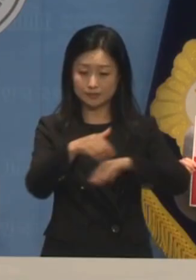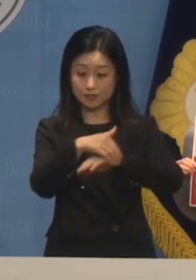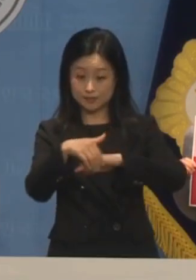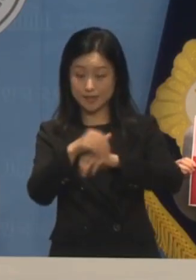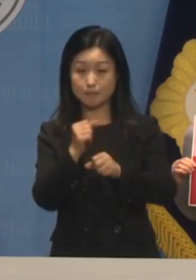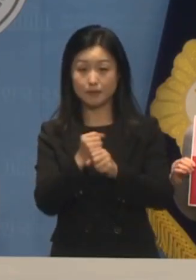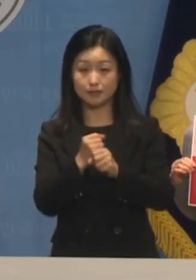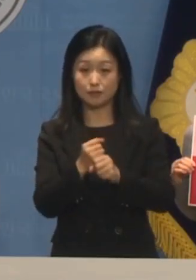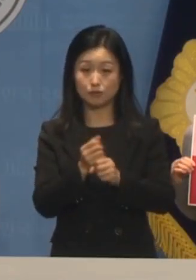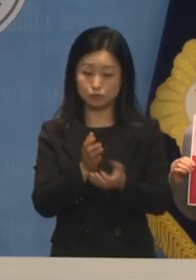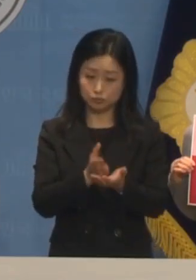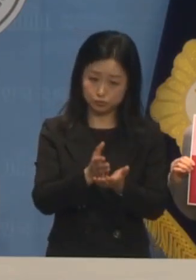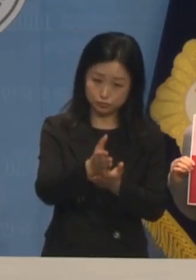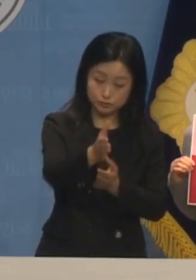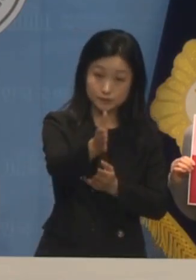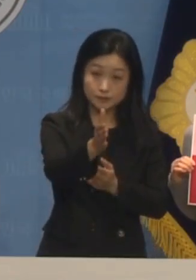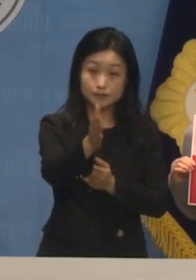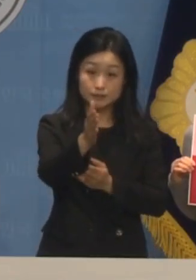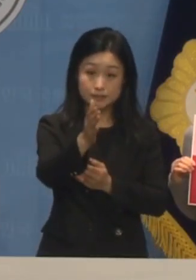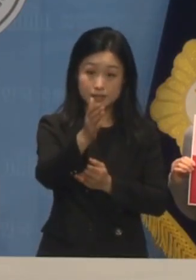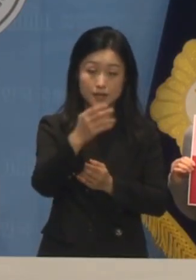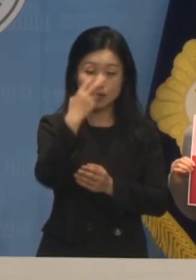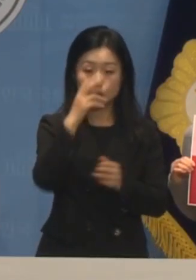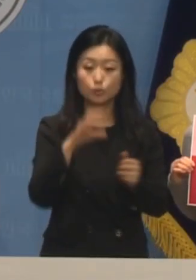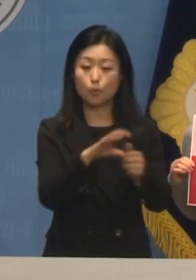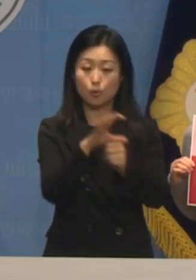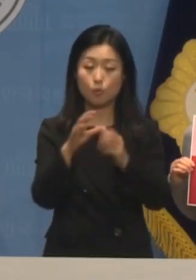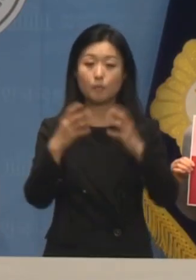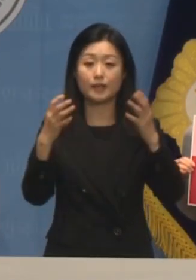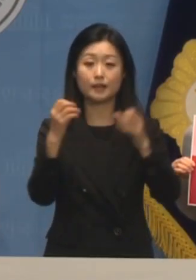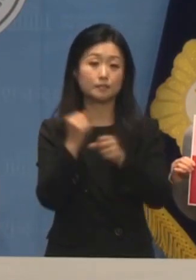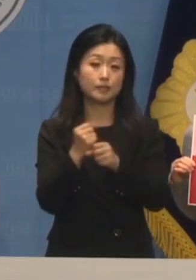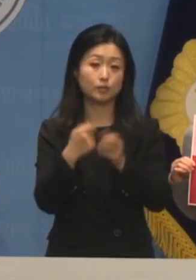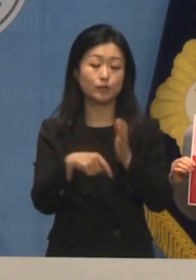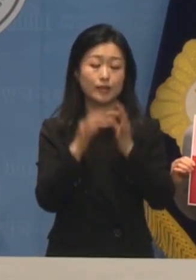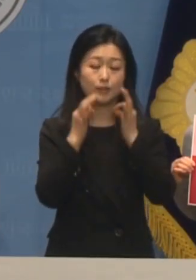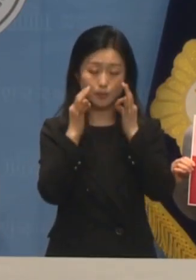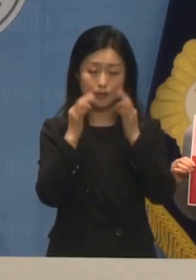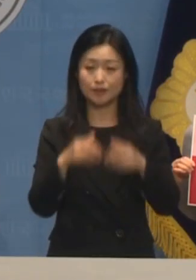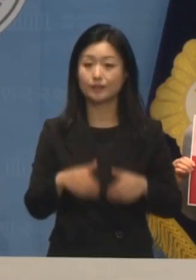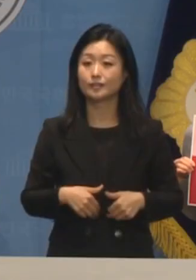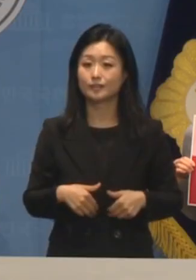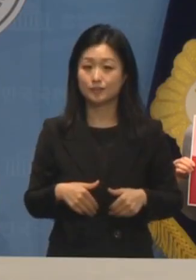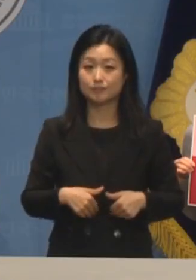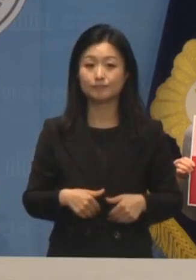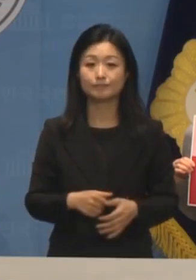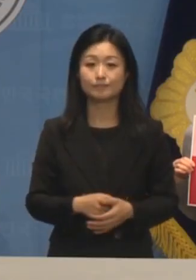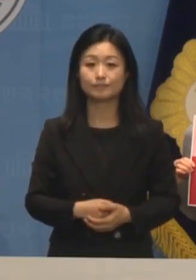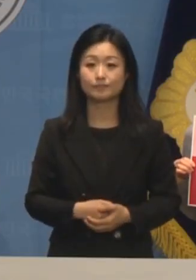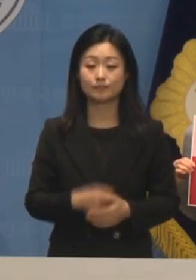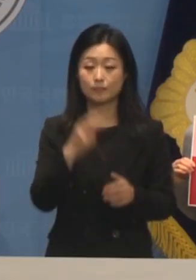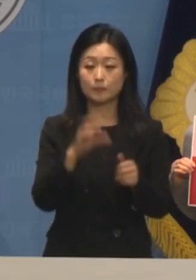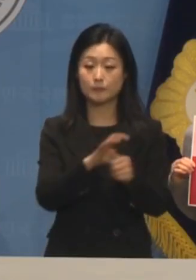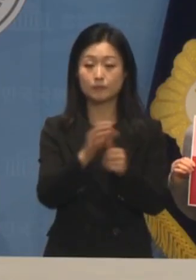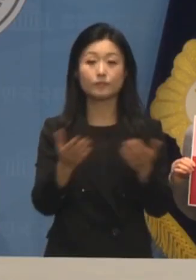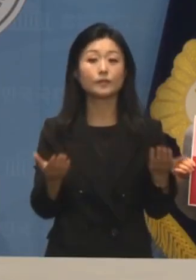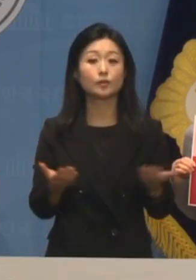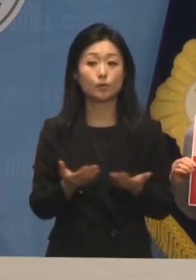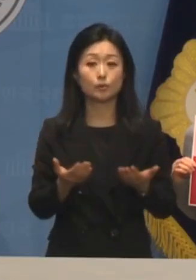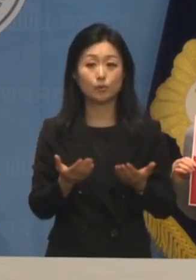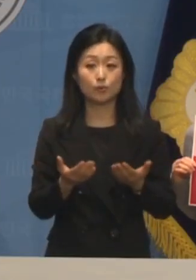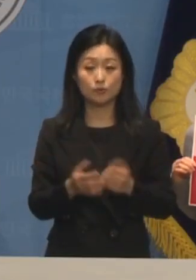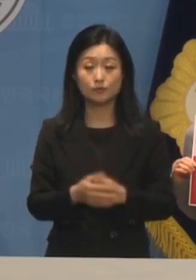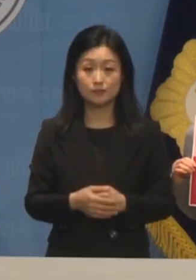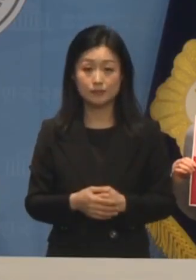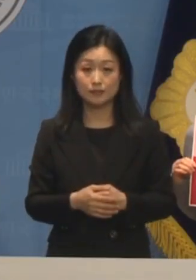하며 대한민국을 돌봄 민국으로 전환하기 위한 노력이 필요합니다. 돌봄 노동은 상품이